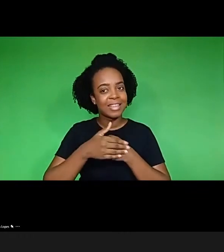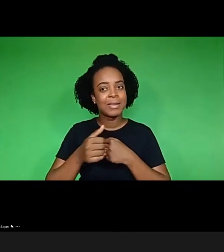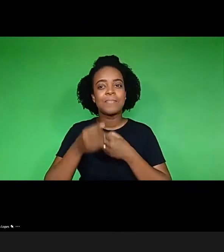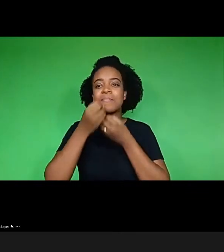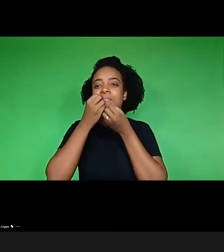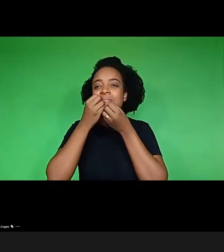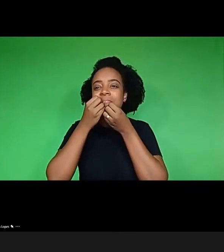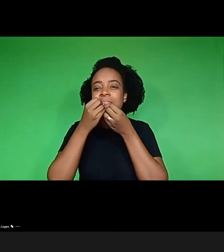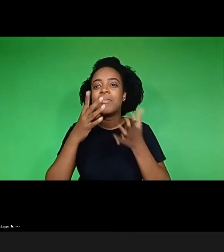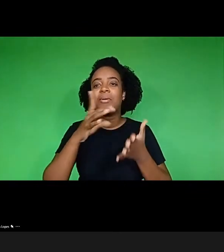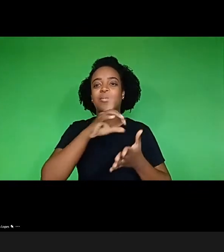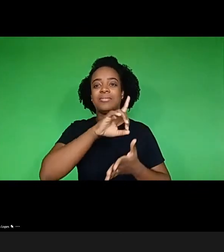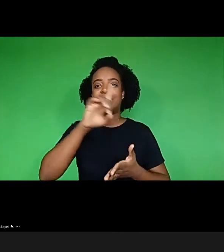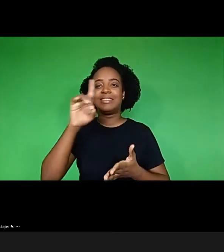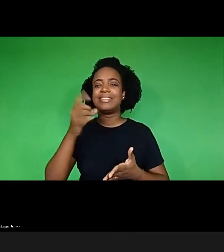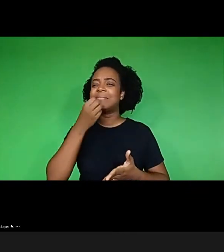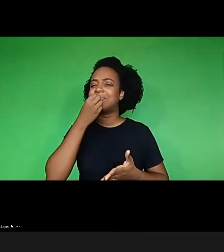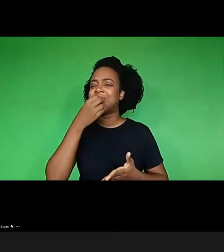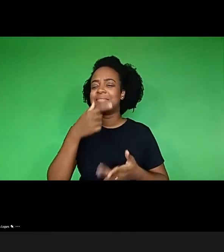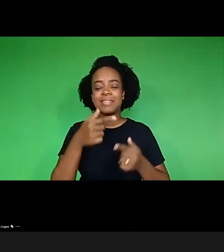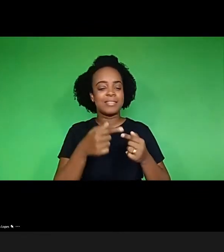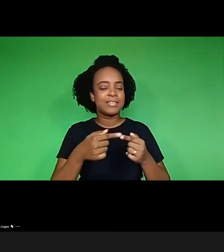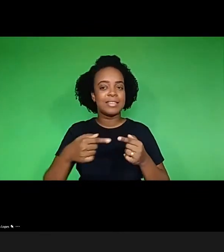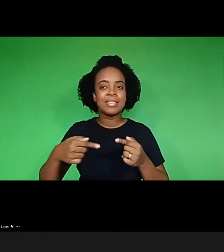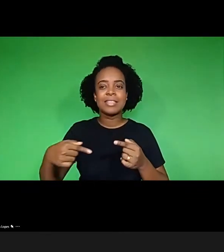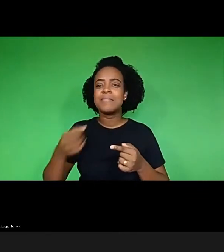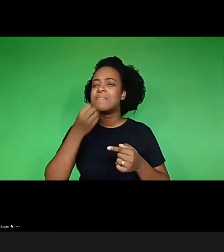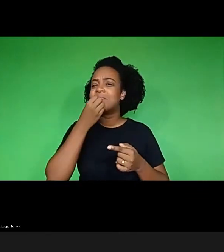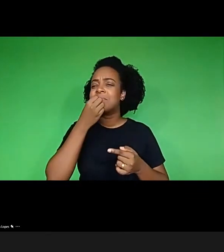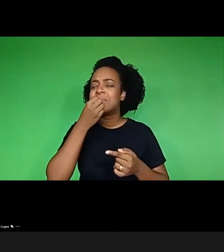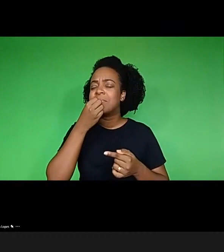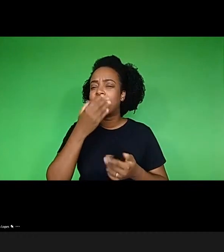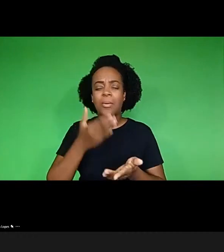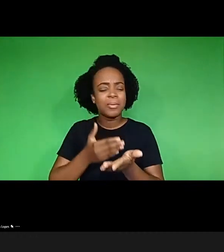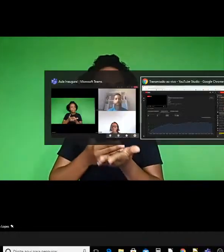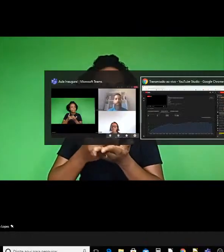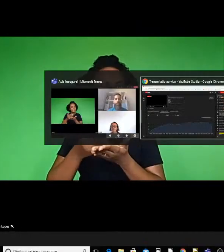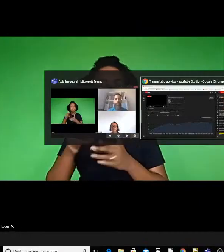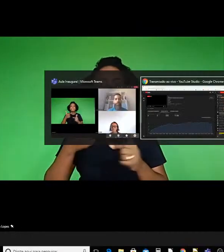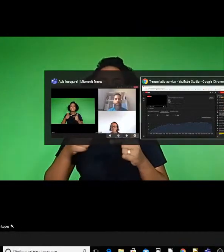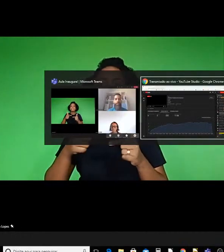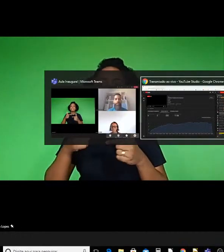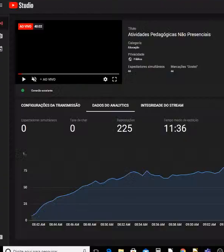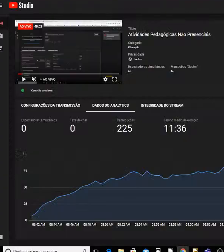a todos, boa semana, bom início de atividades para todo mundo. Um abraço.